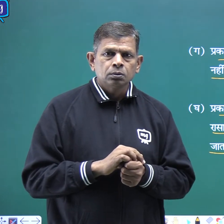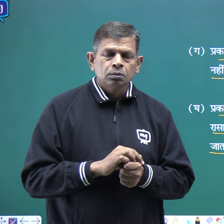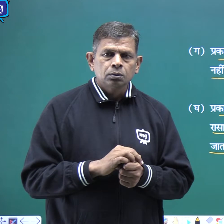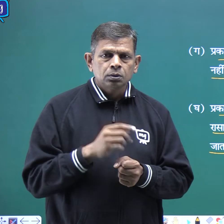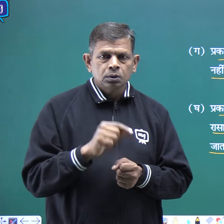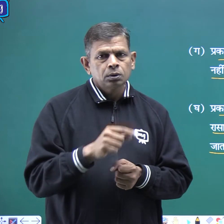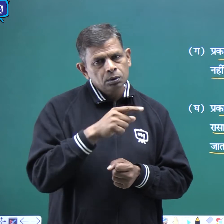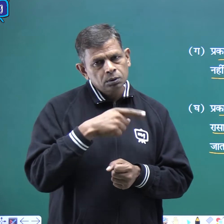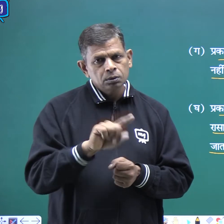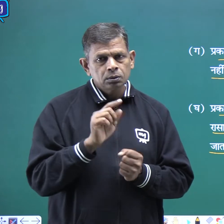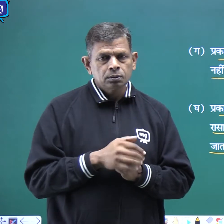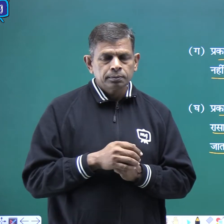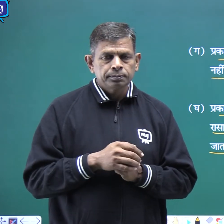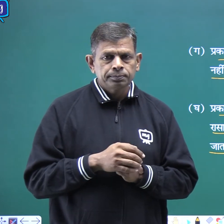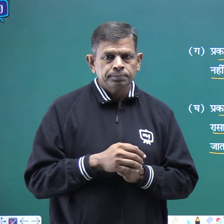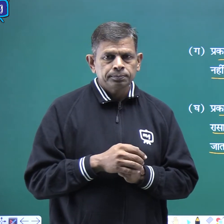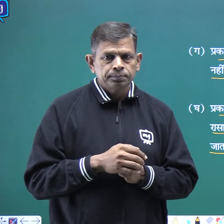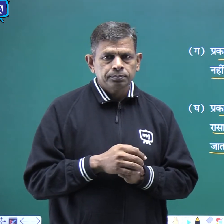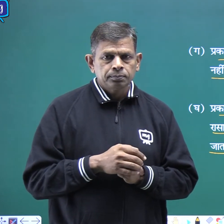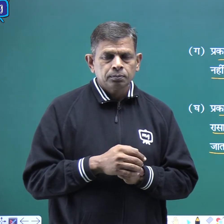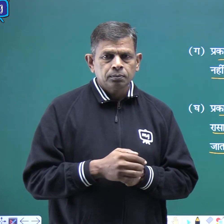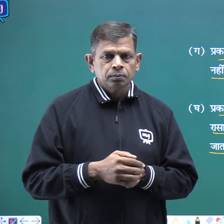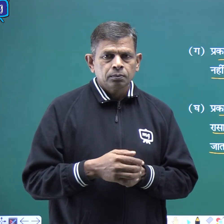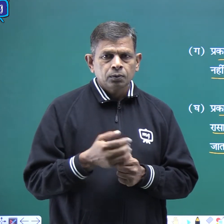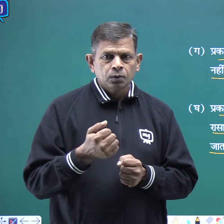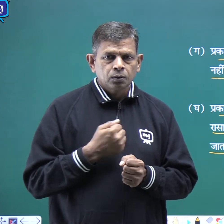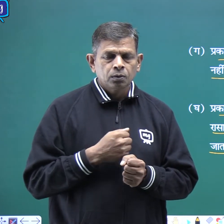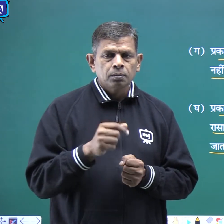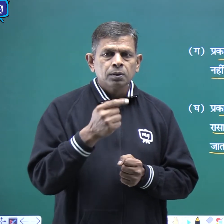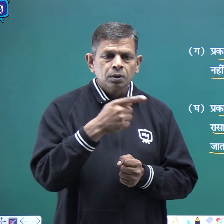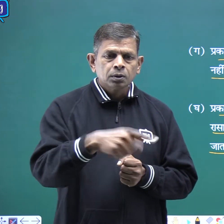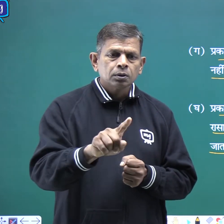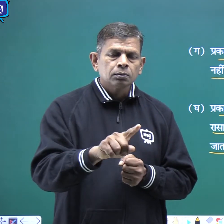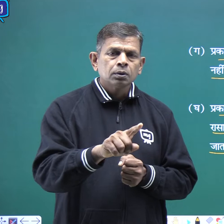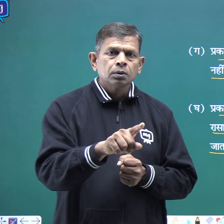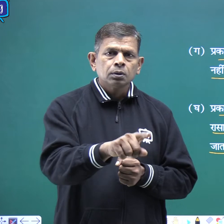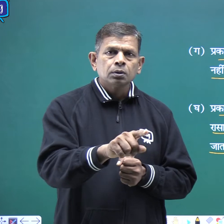ये कथन सत्य है, तो हम सत्य पर निशान लगाएंगे।